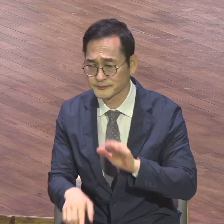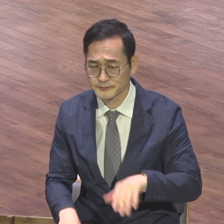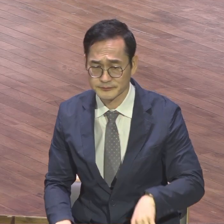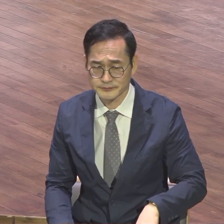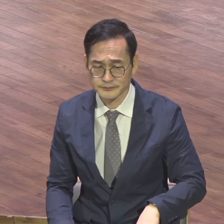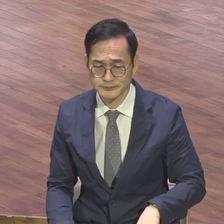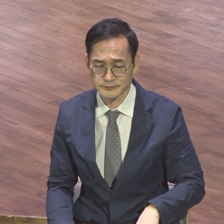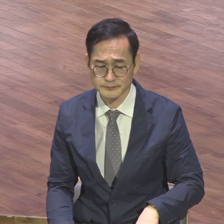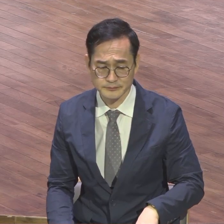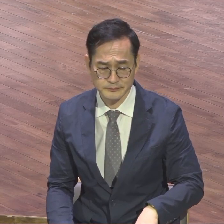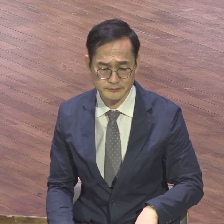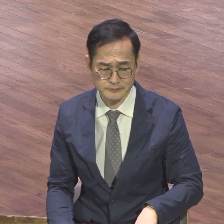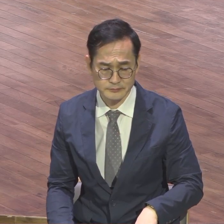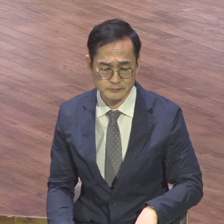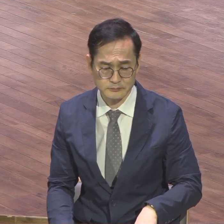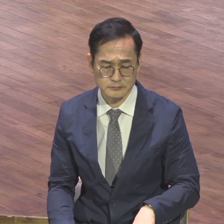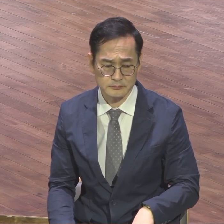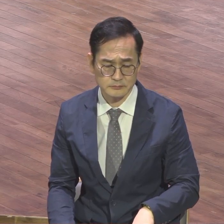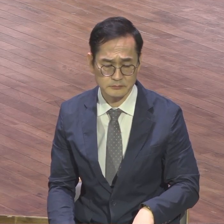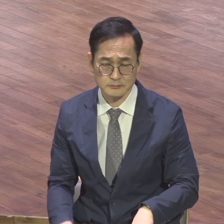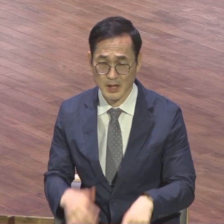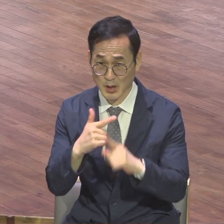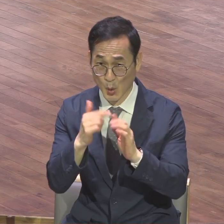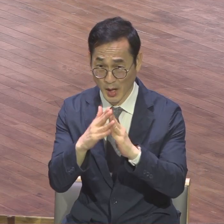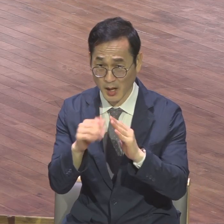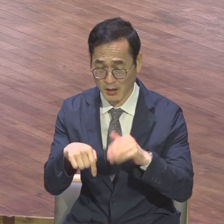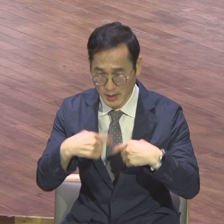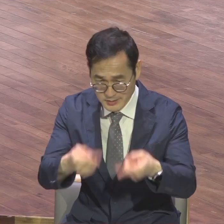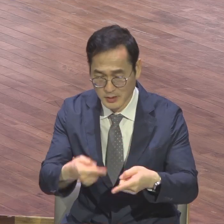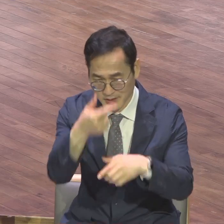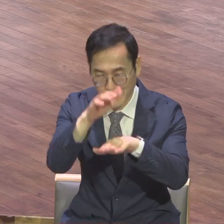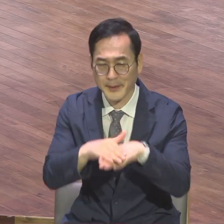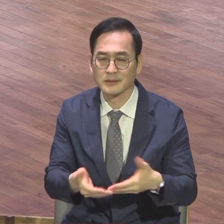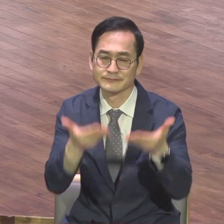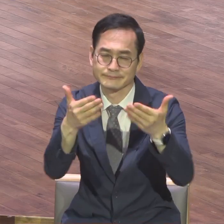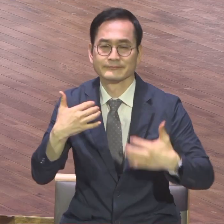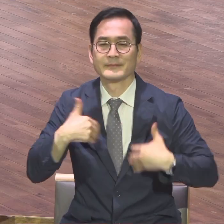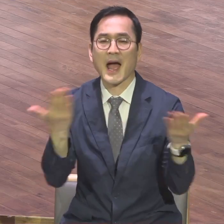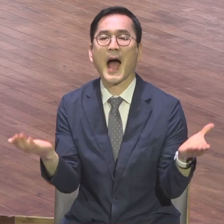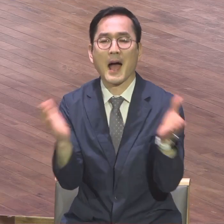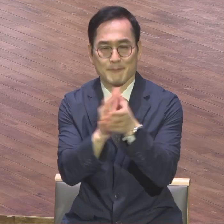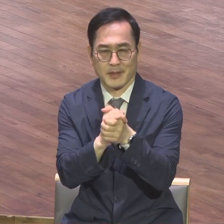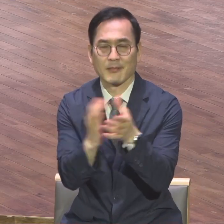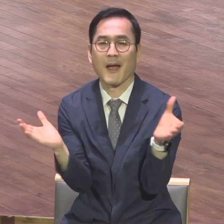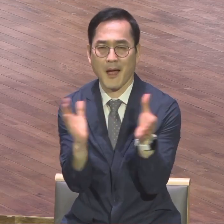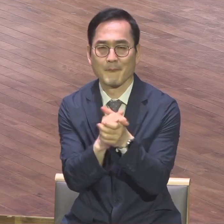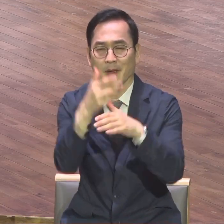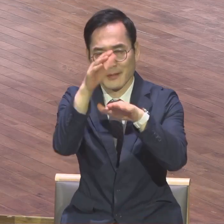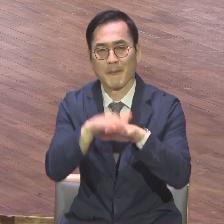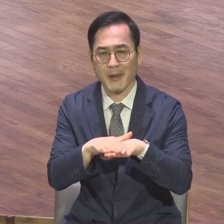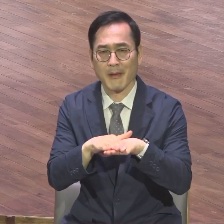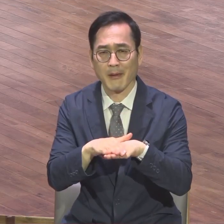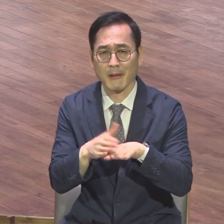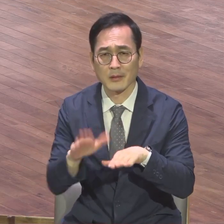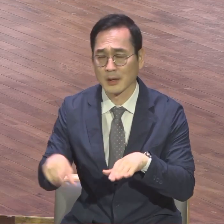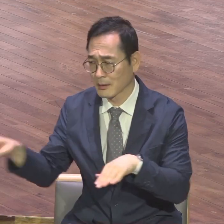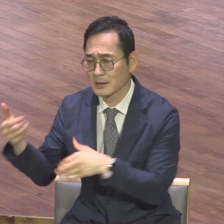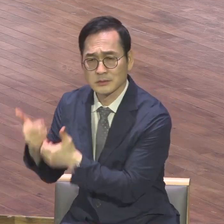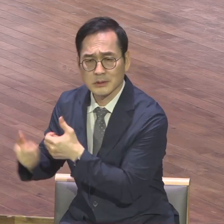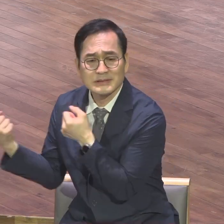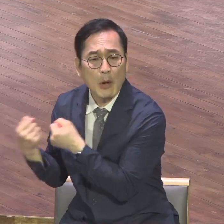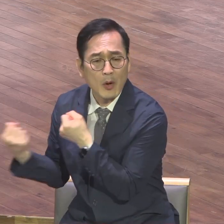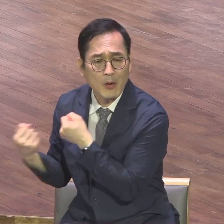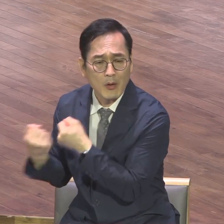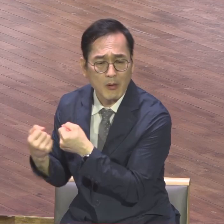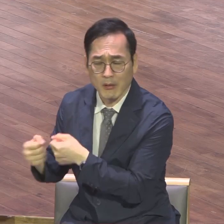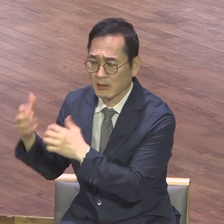교회 나와가지고 예배 드린다 하면서 담을 쌓고 있다. 담을 쌓고 있다. 하나님 예배 안 받겠다는 것입니다.